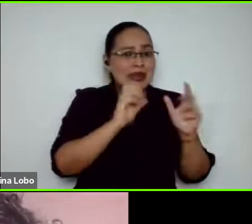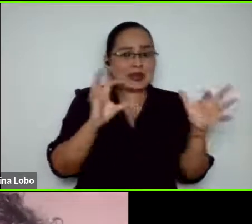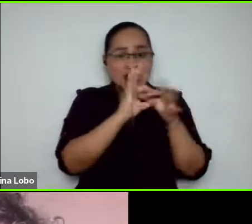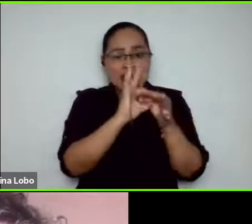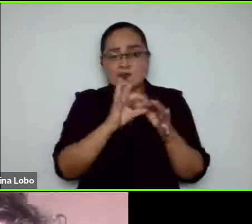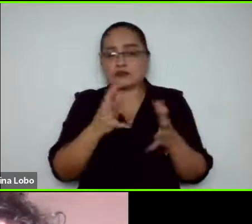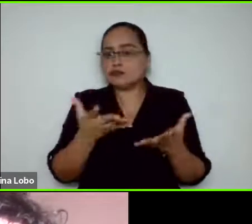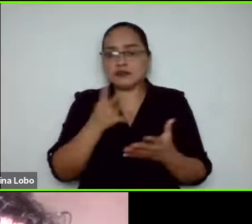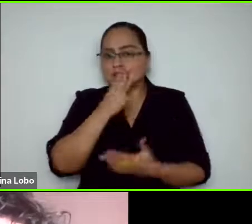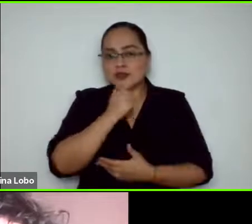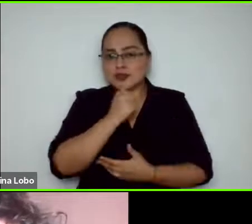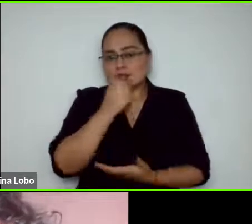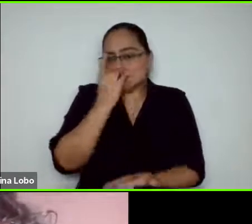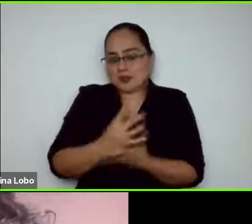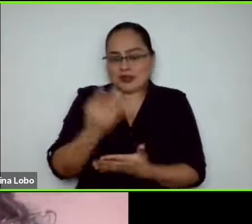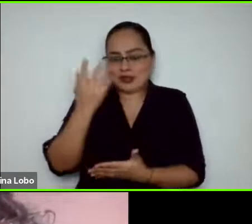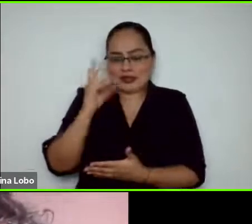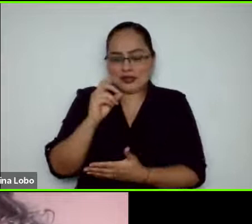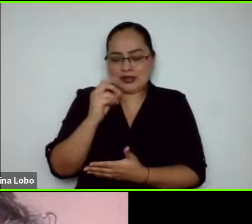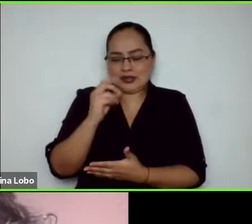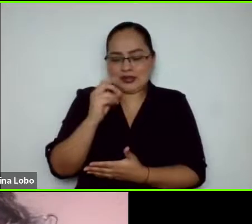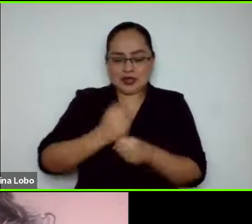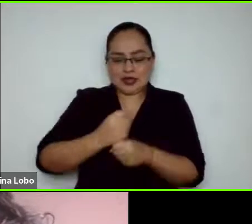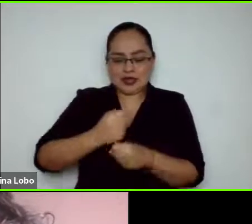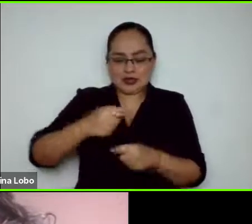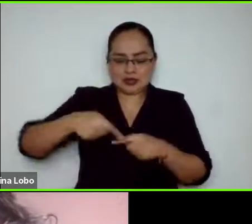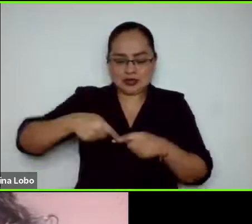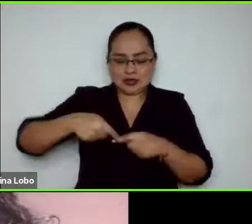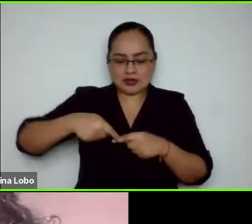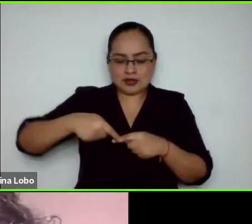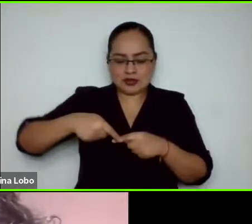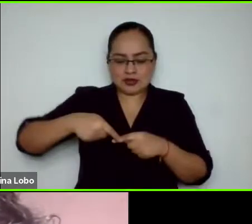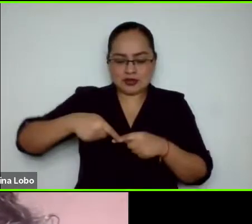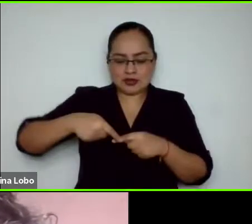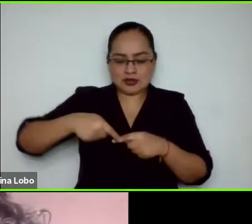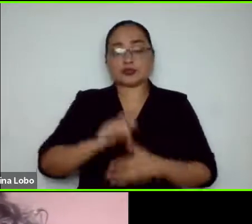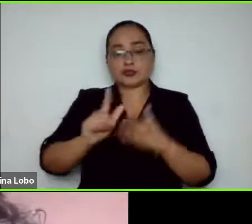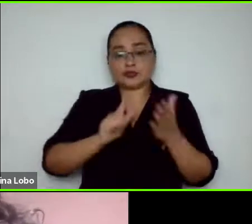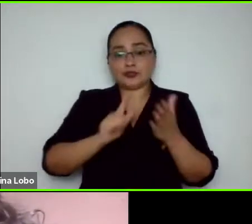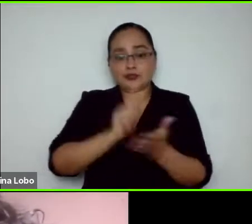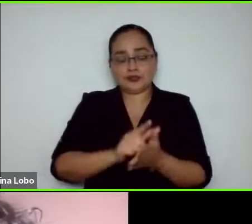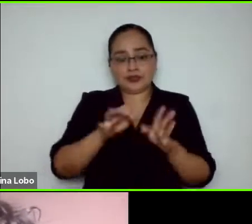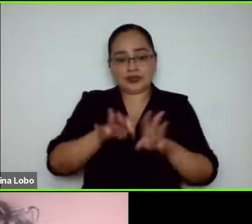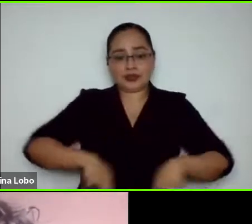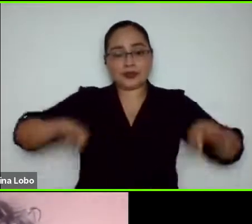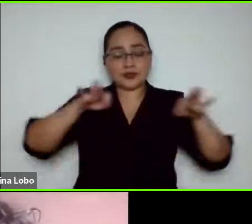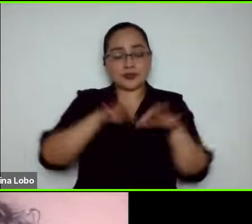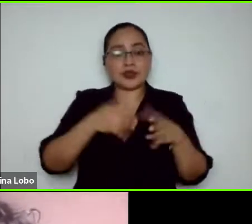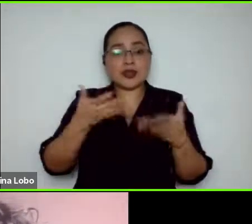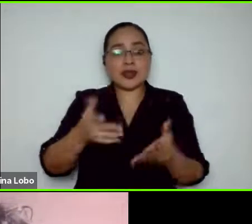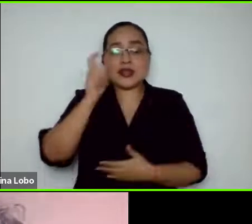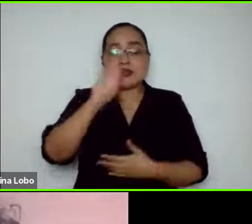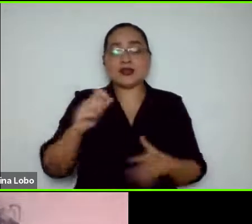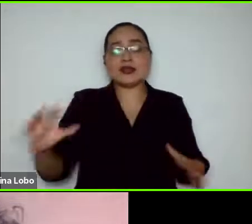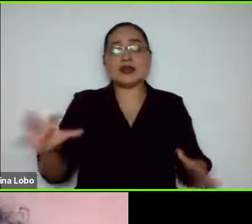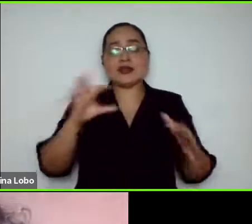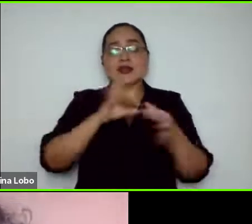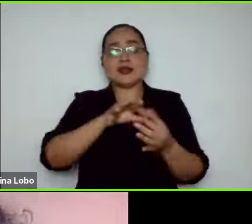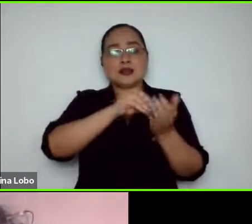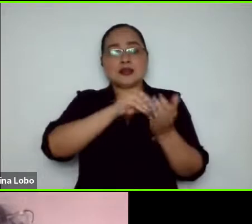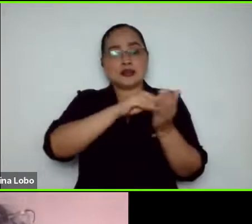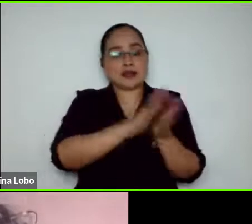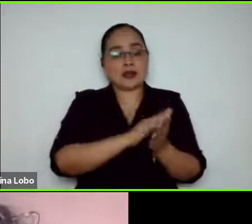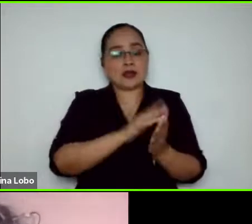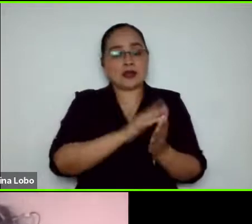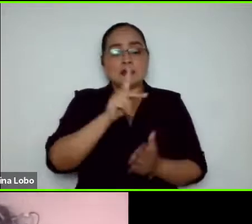aplicación. En cambio, una norma fundamental de derechos fundamentales normalmente están previstos en